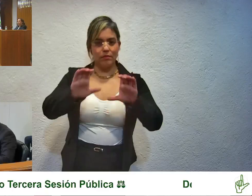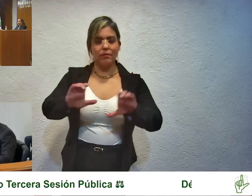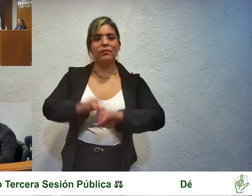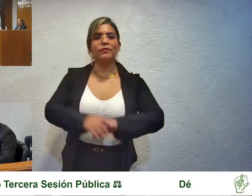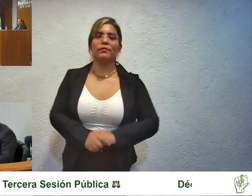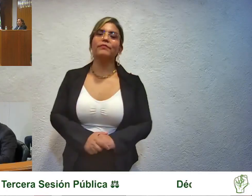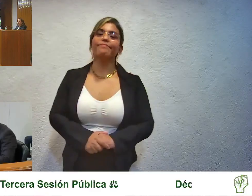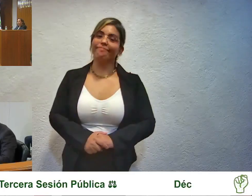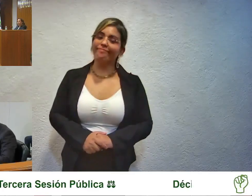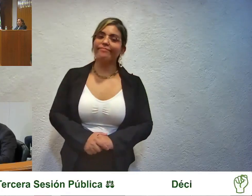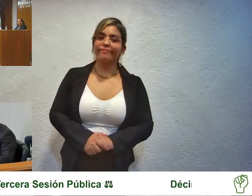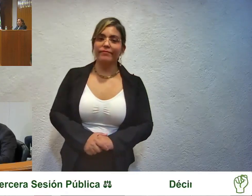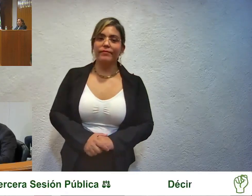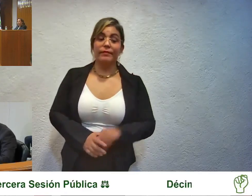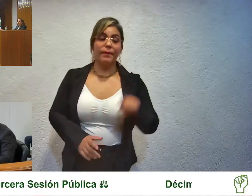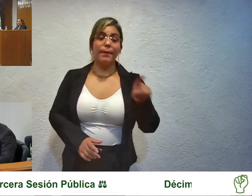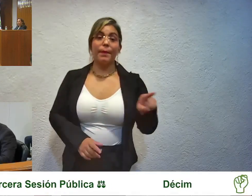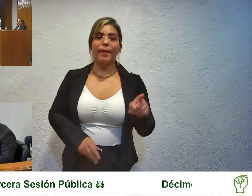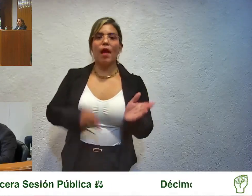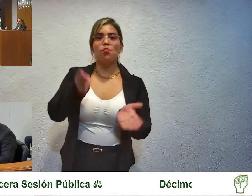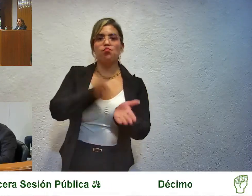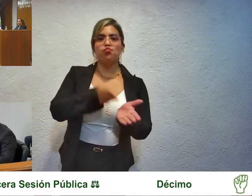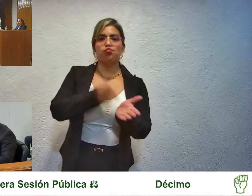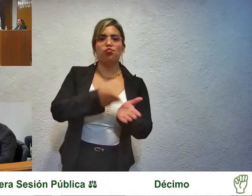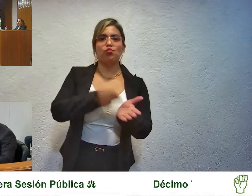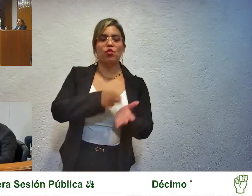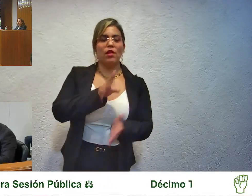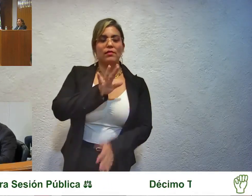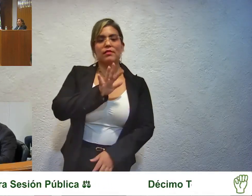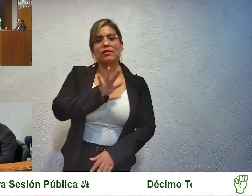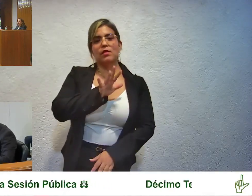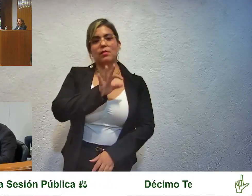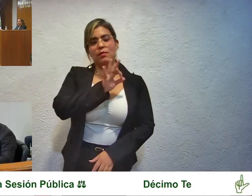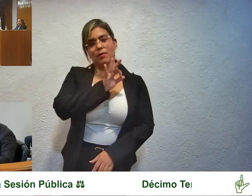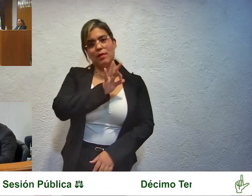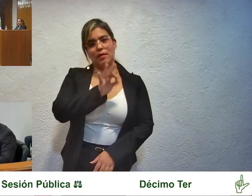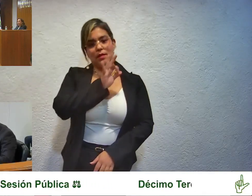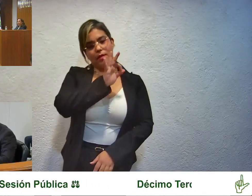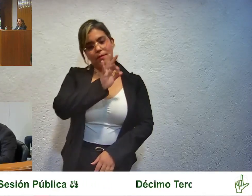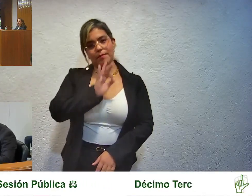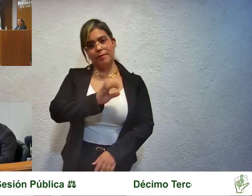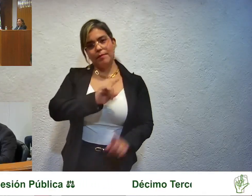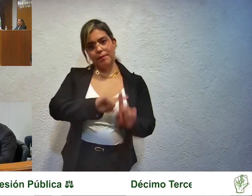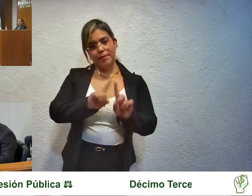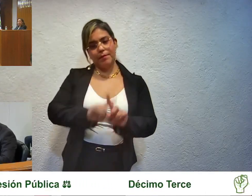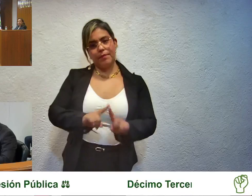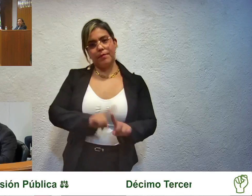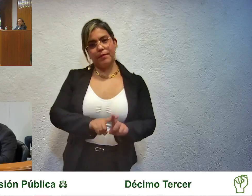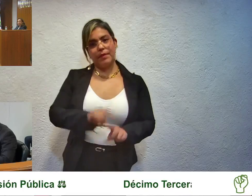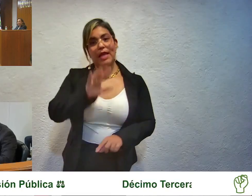al responsable una multa equivalente a 50 unidades de medida y actualización por la cantidad de